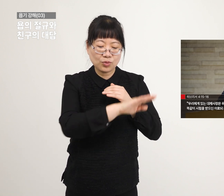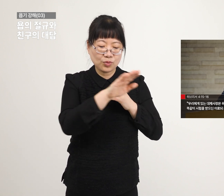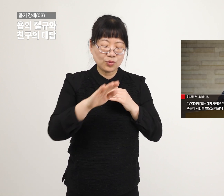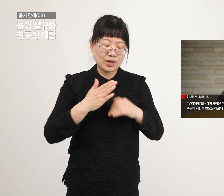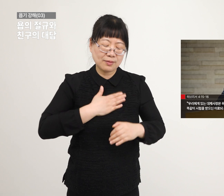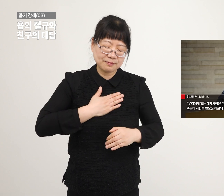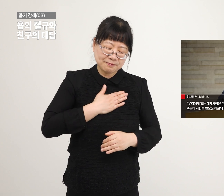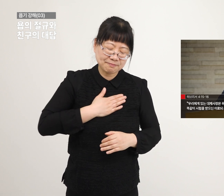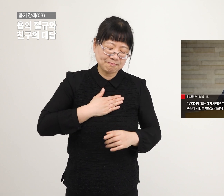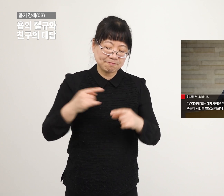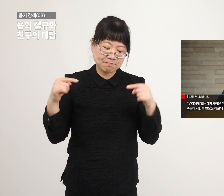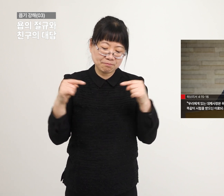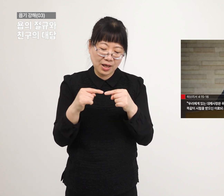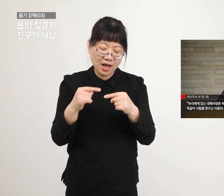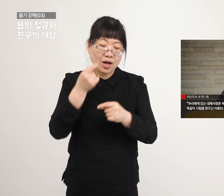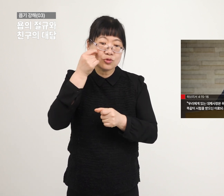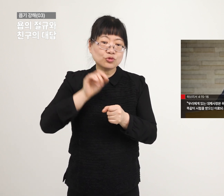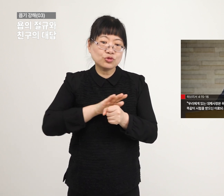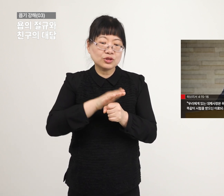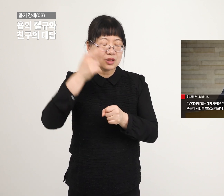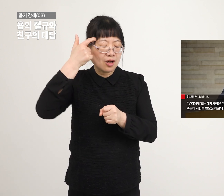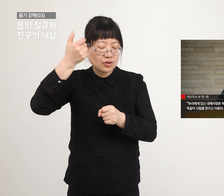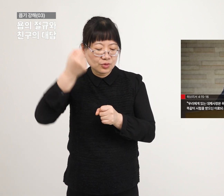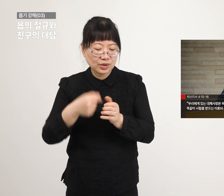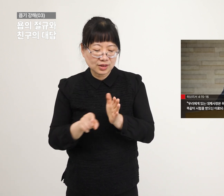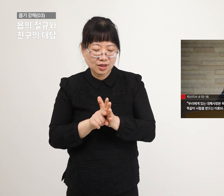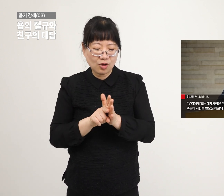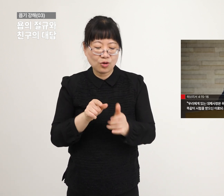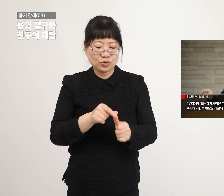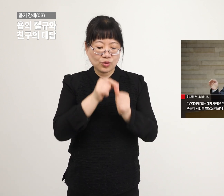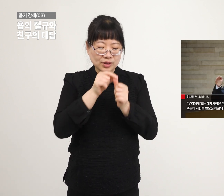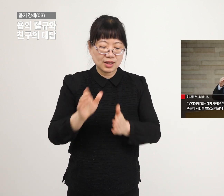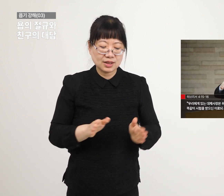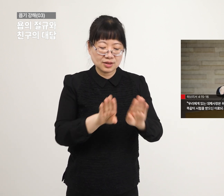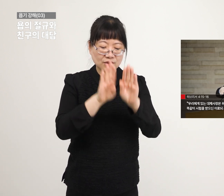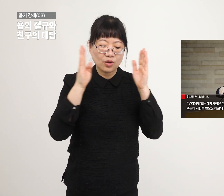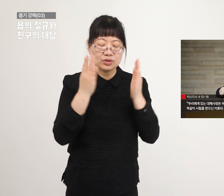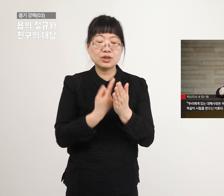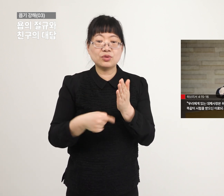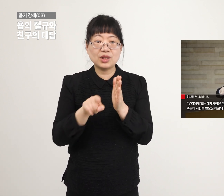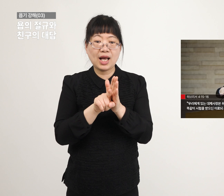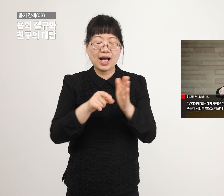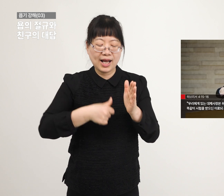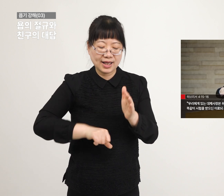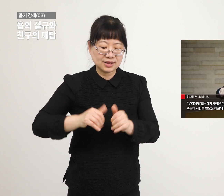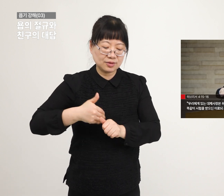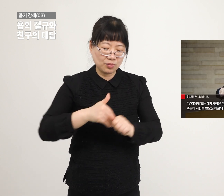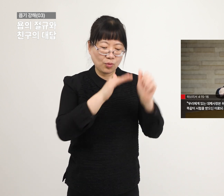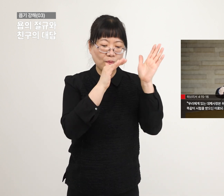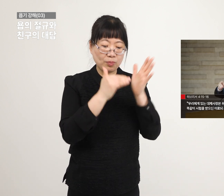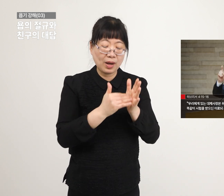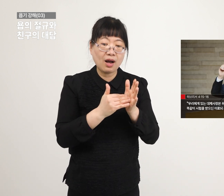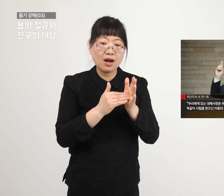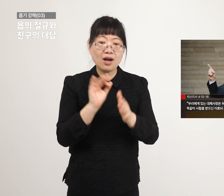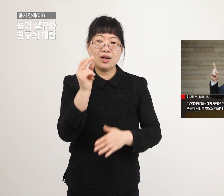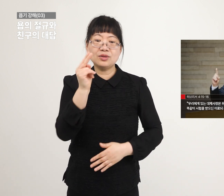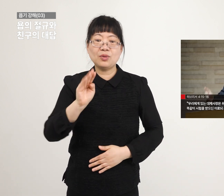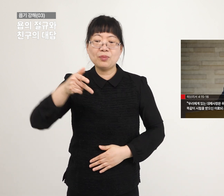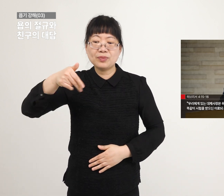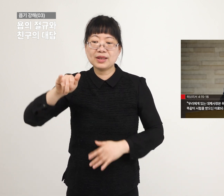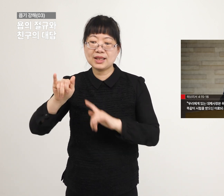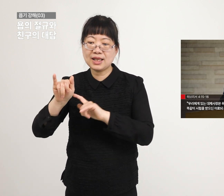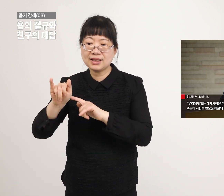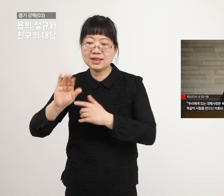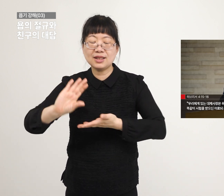공감하시어 긍휼히 여기시려고 구원의 길을 열으시려고 아드님을 보내신 거예요. 욥기는